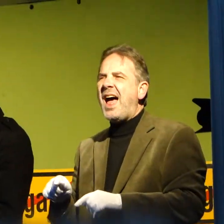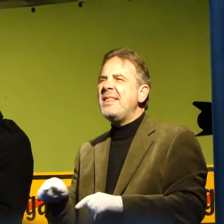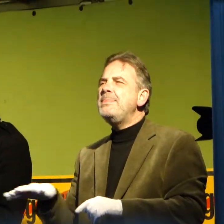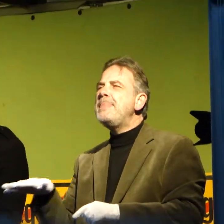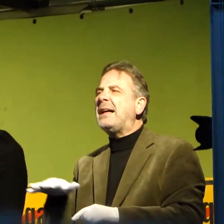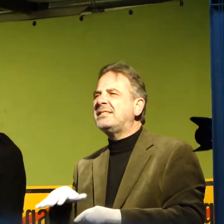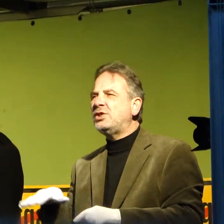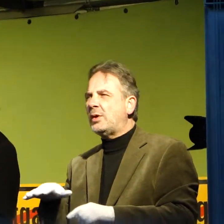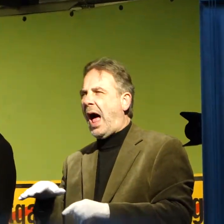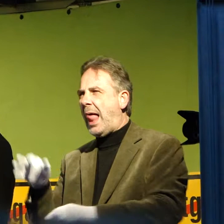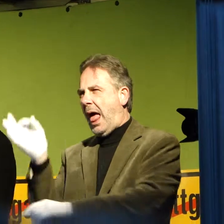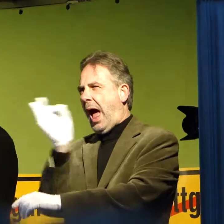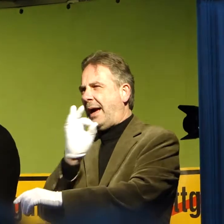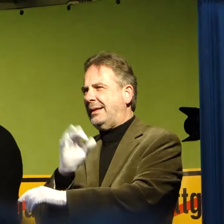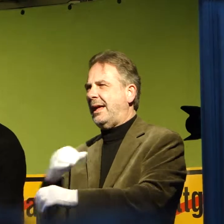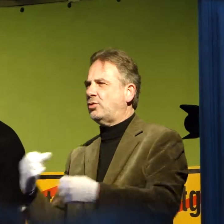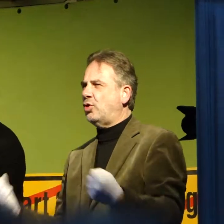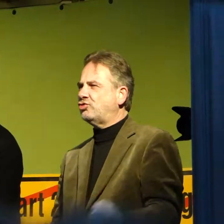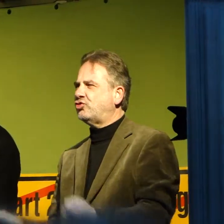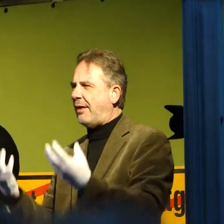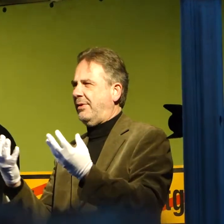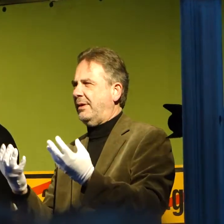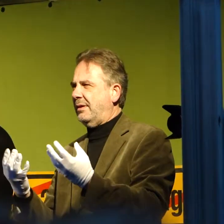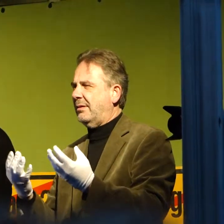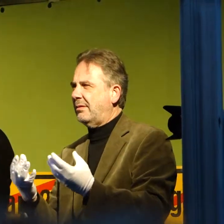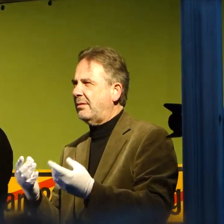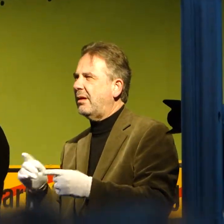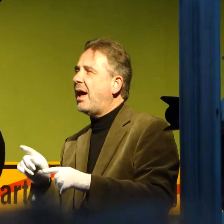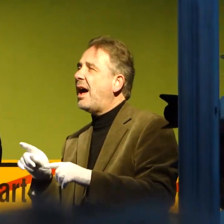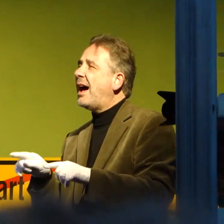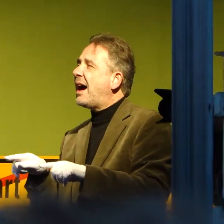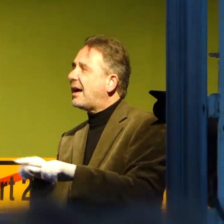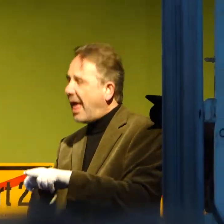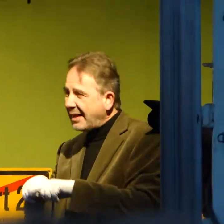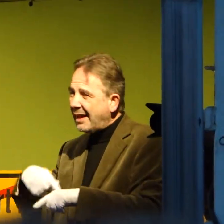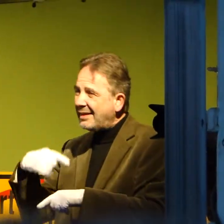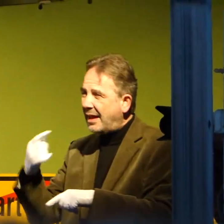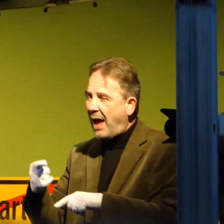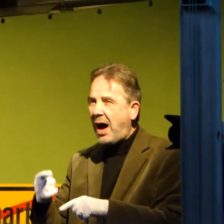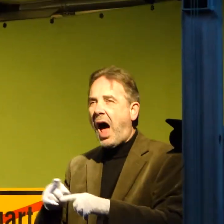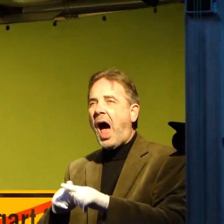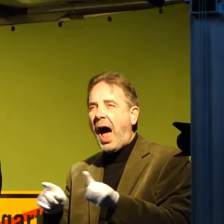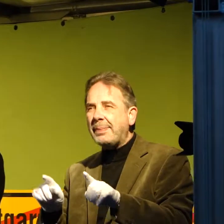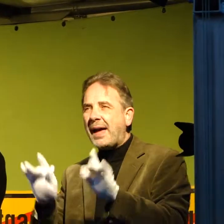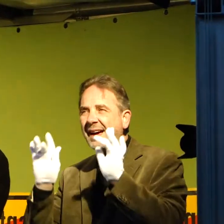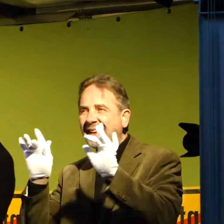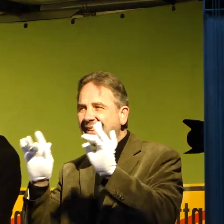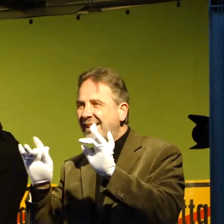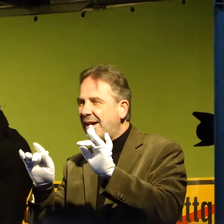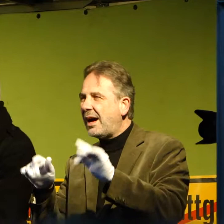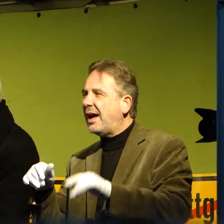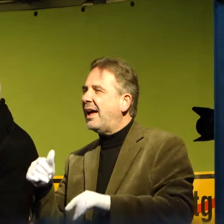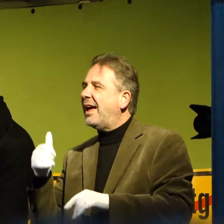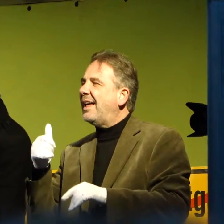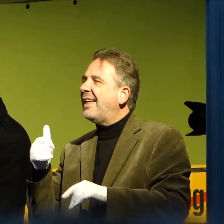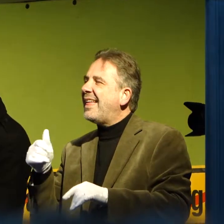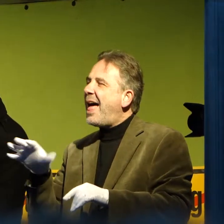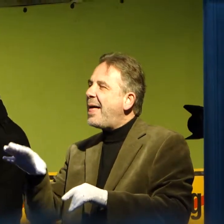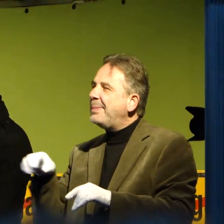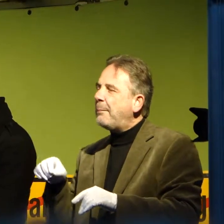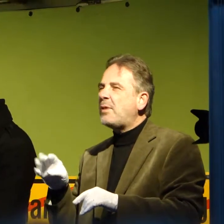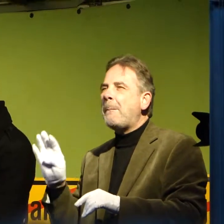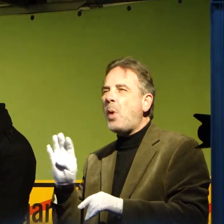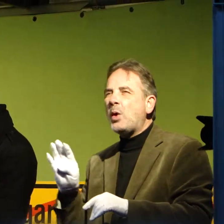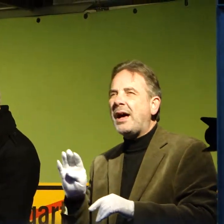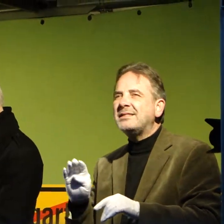schaffen. Gleich danach nahm ein anderer Kritiker Bonatz in Schutz. Es sei ganz richtig so, dass der